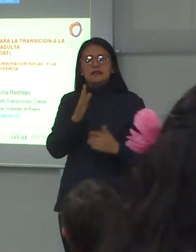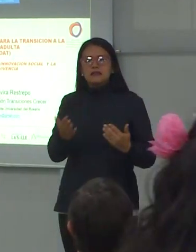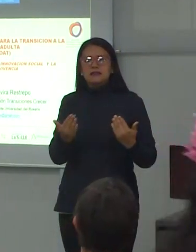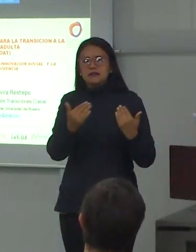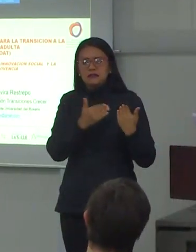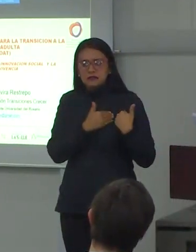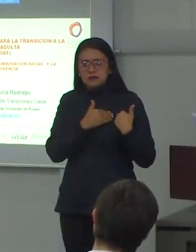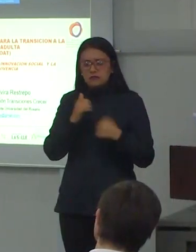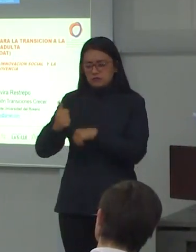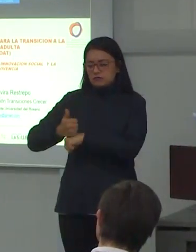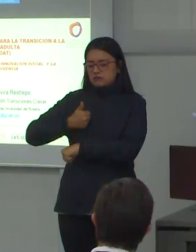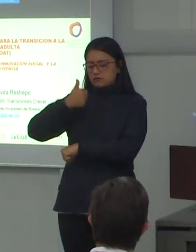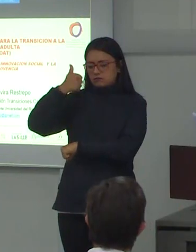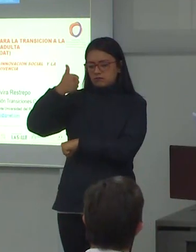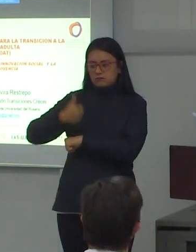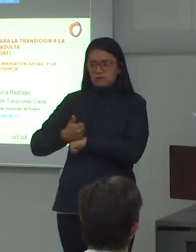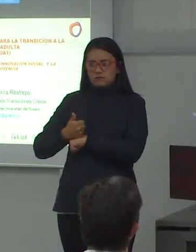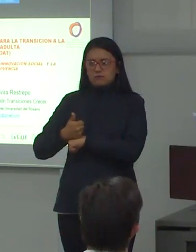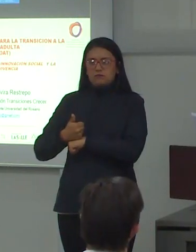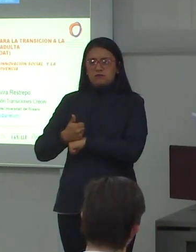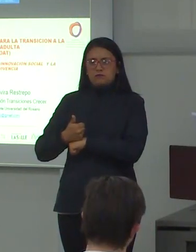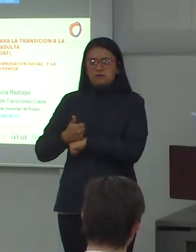de su directora,